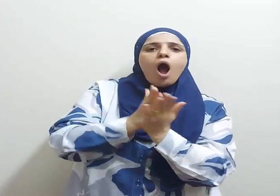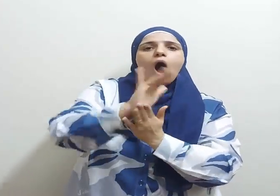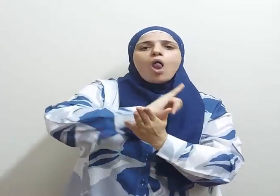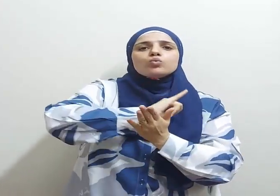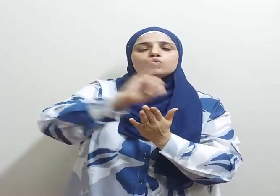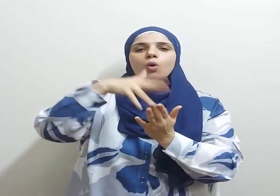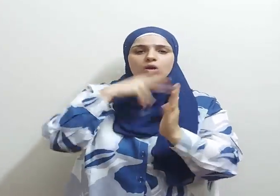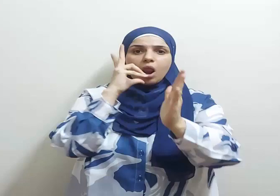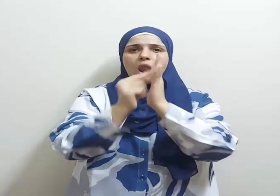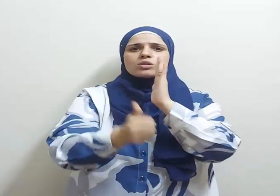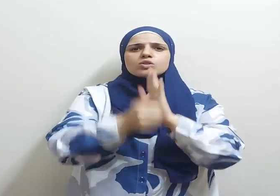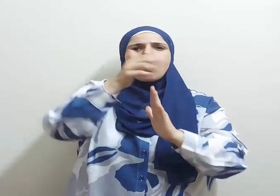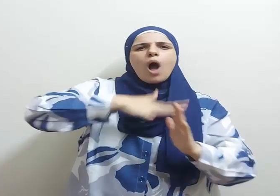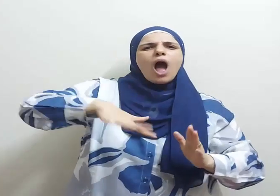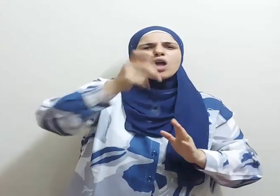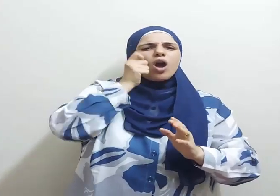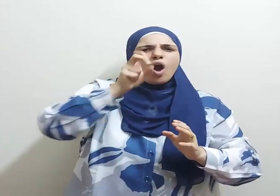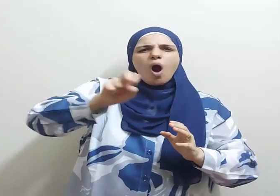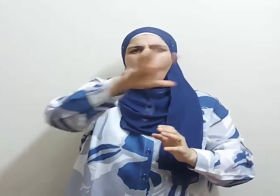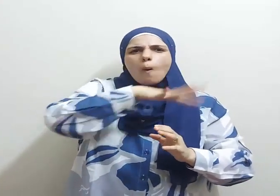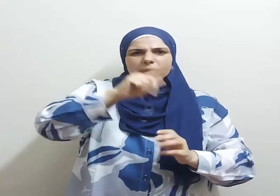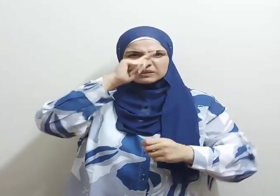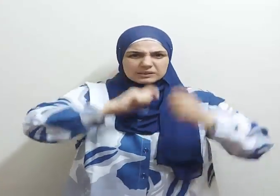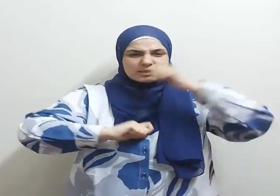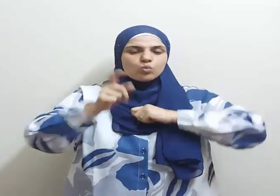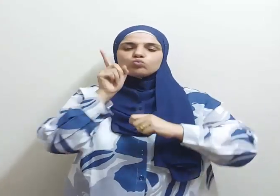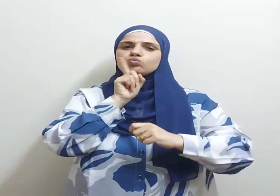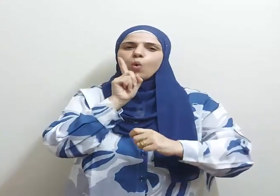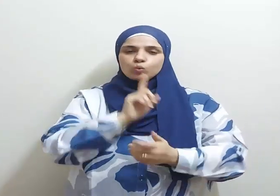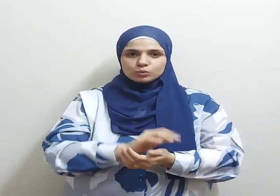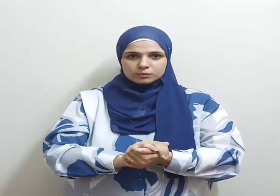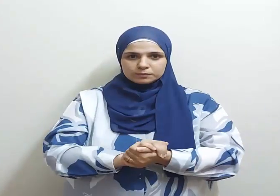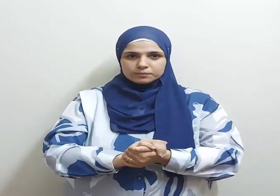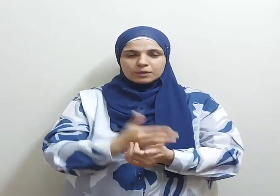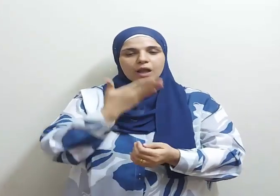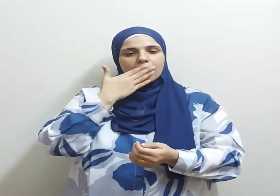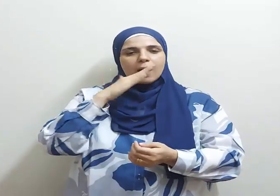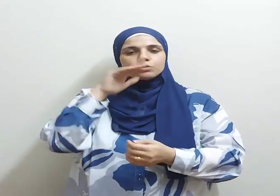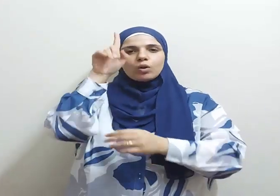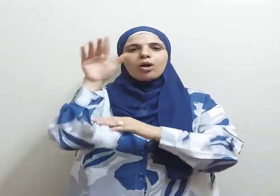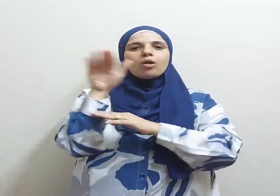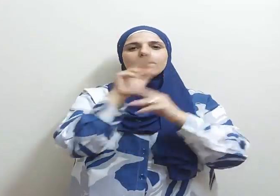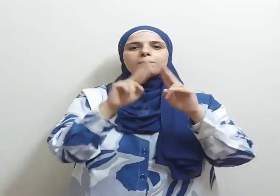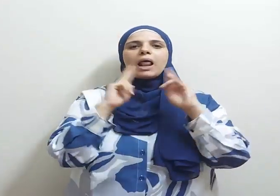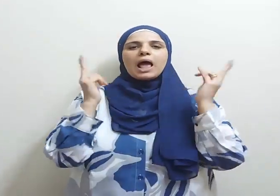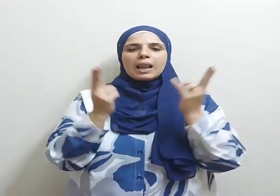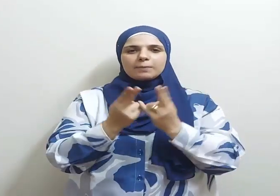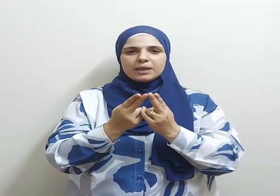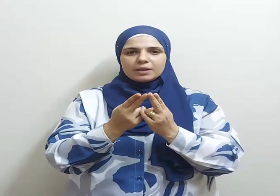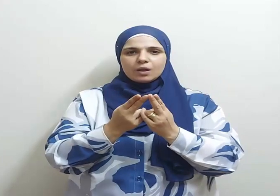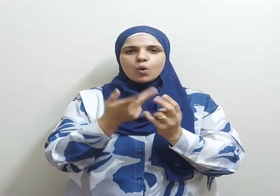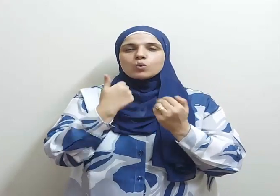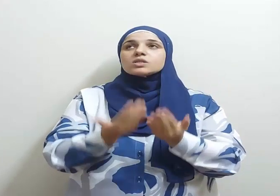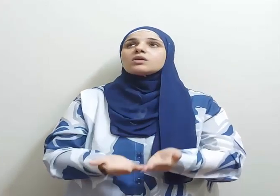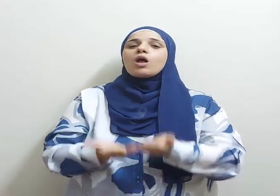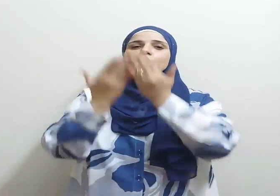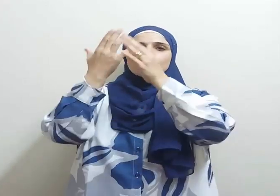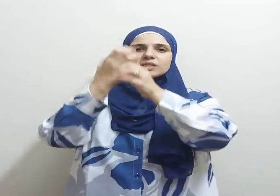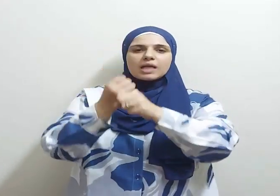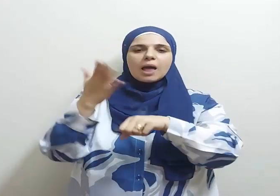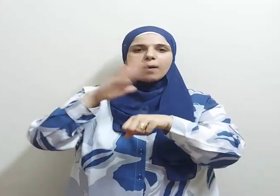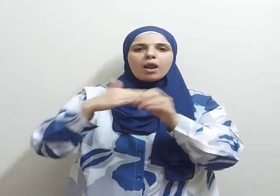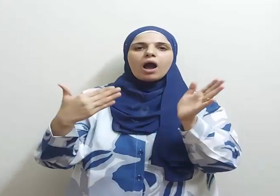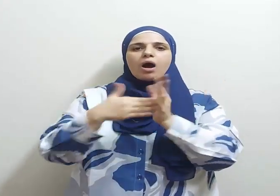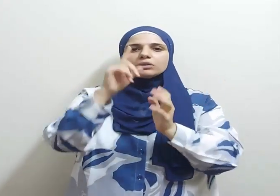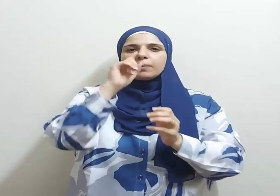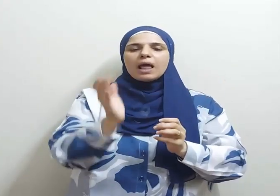وانصرني على من بغى علي الحمد لله رب العالمين والصلاه والسلام